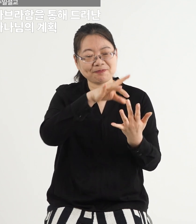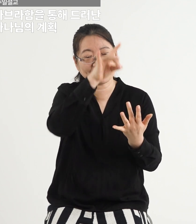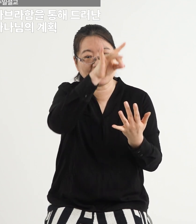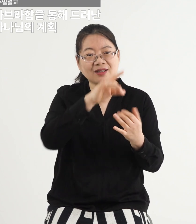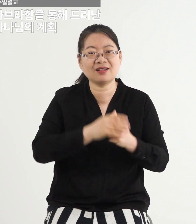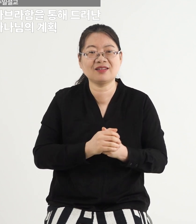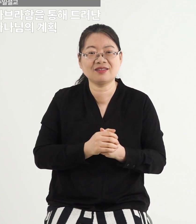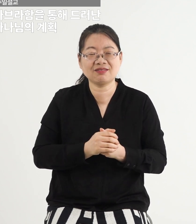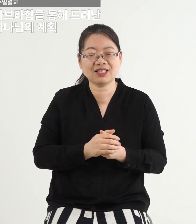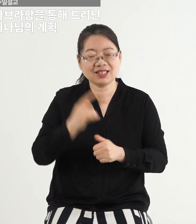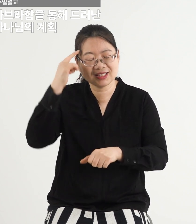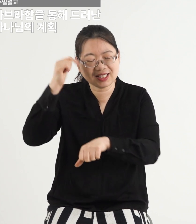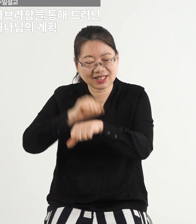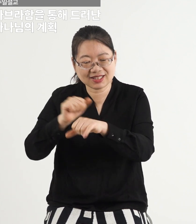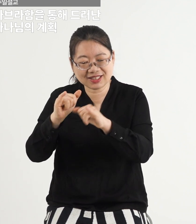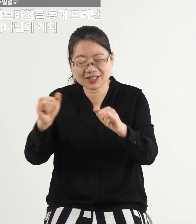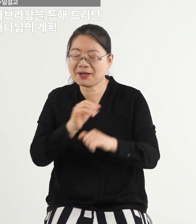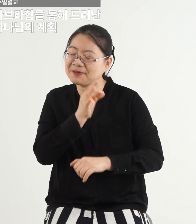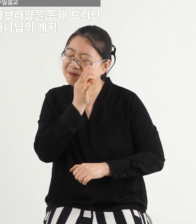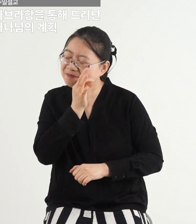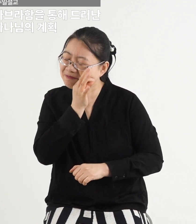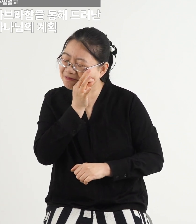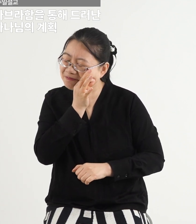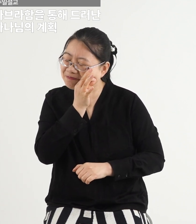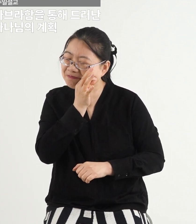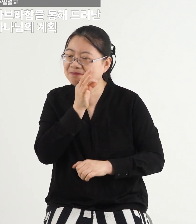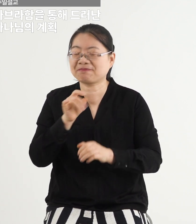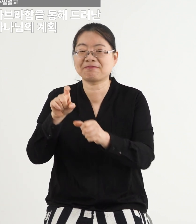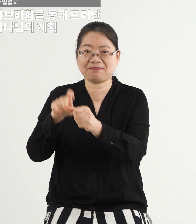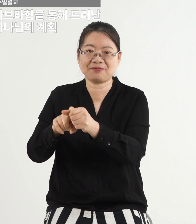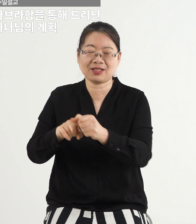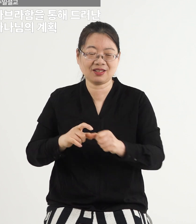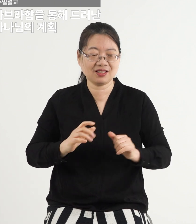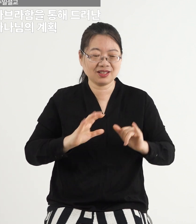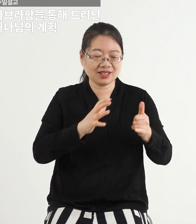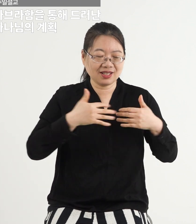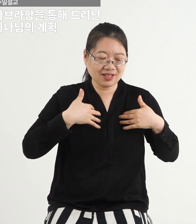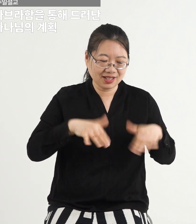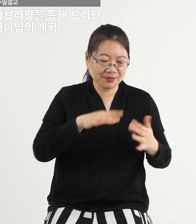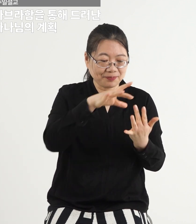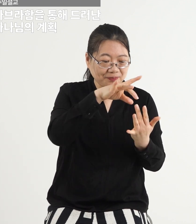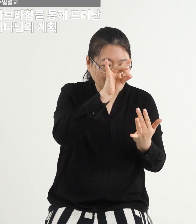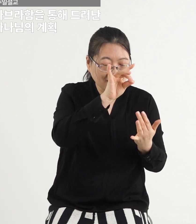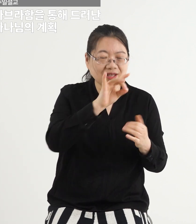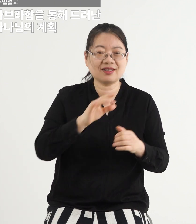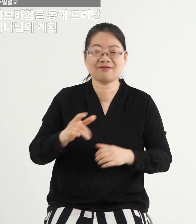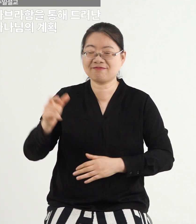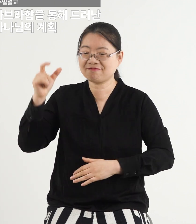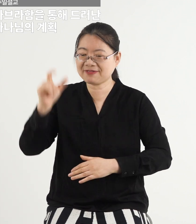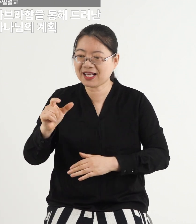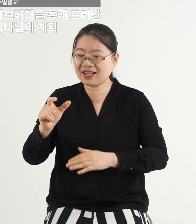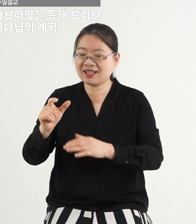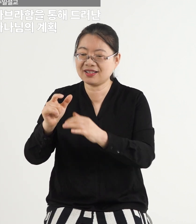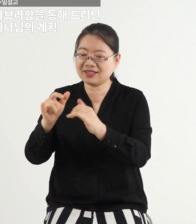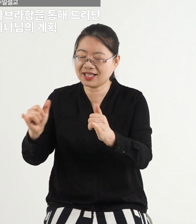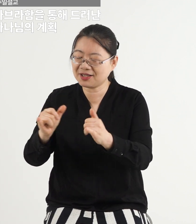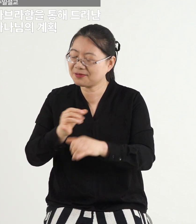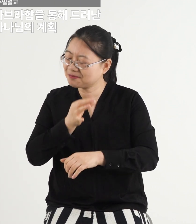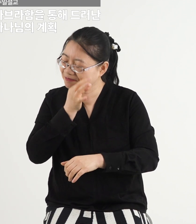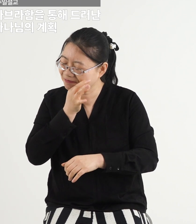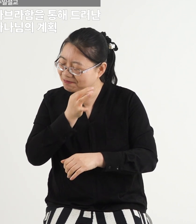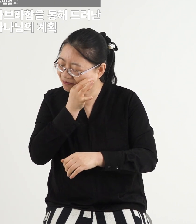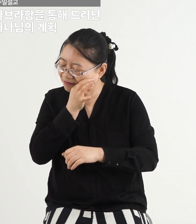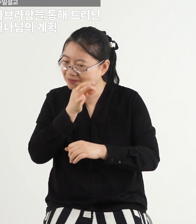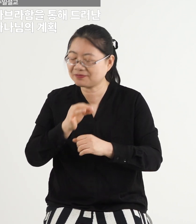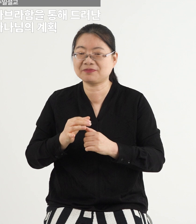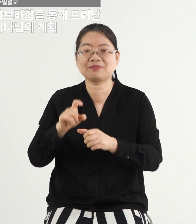택하사 지혜 있는 자들을 부끄럽게 하려 하시고 세상에 약한 것들을 택하사 강한 것들을 부끄럽게 하려